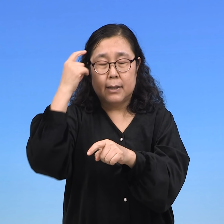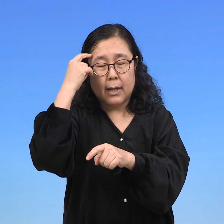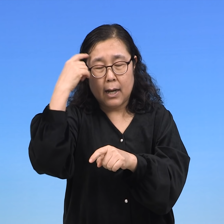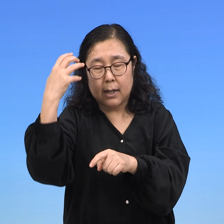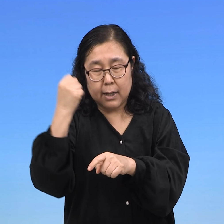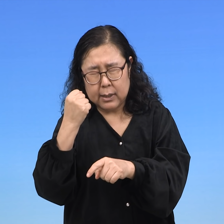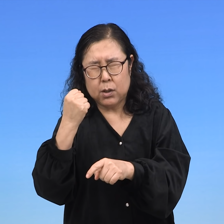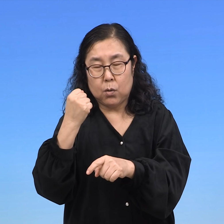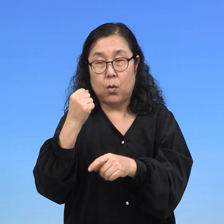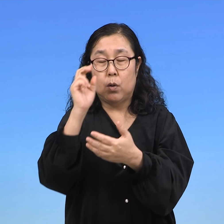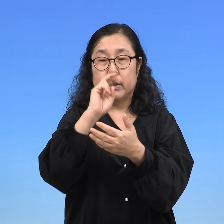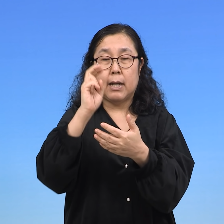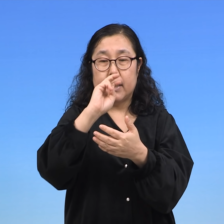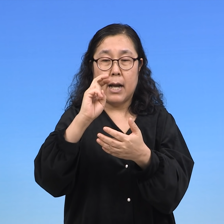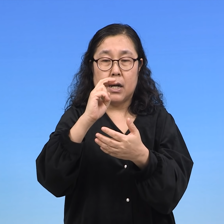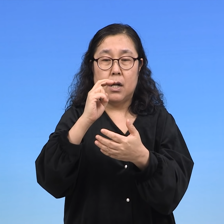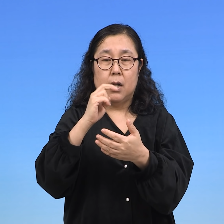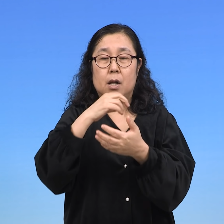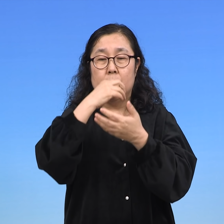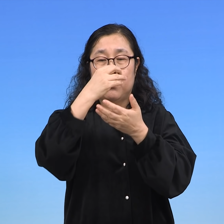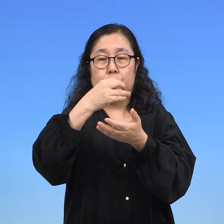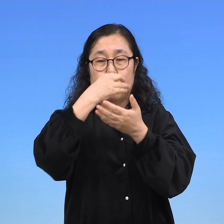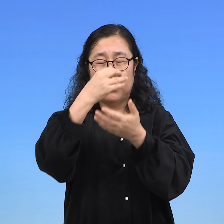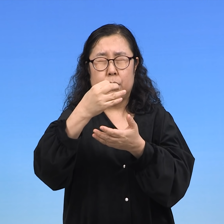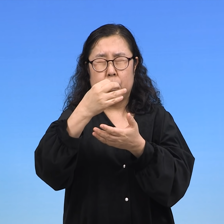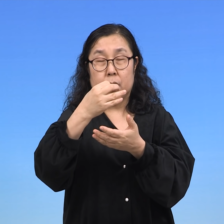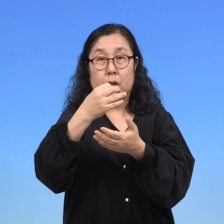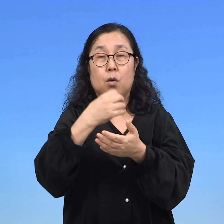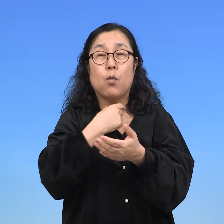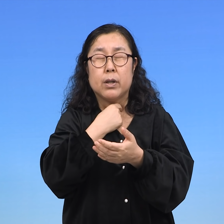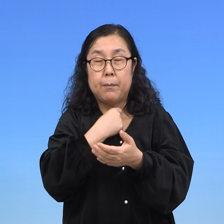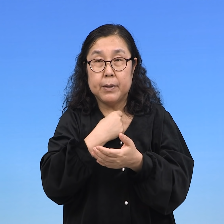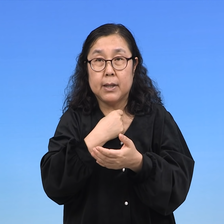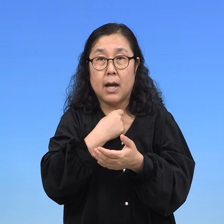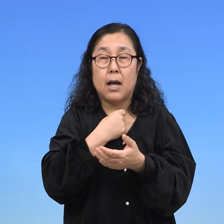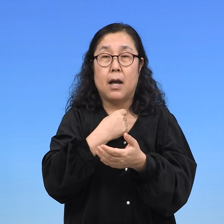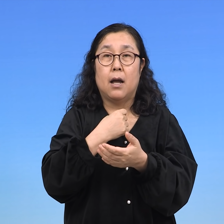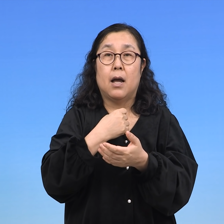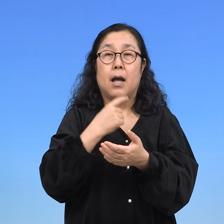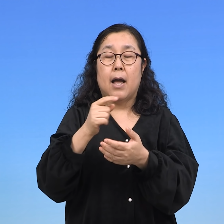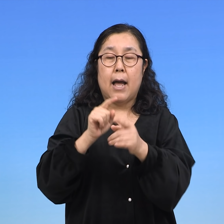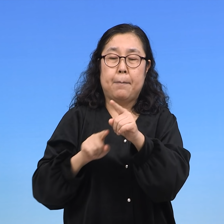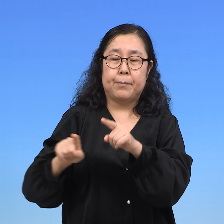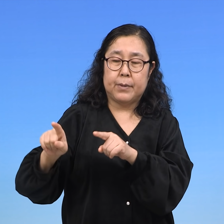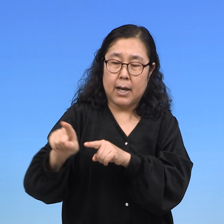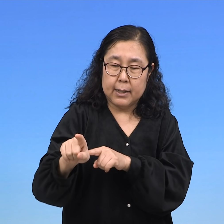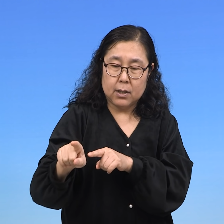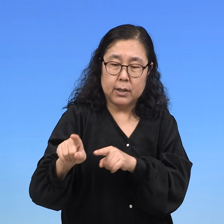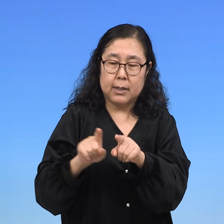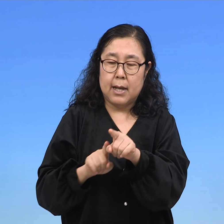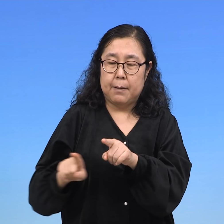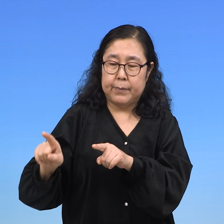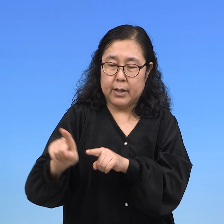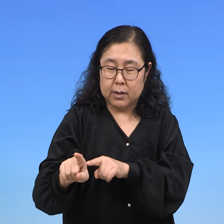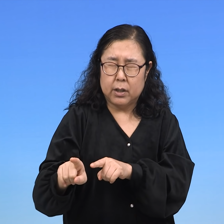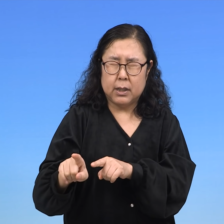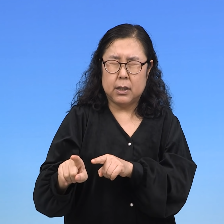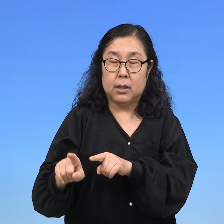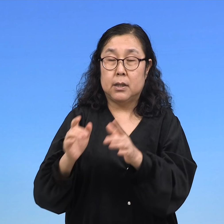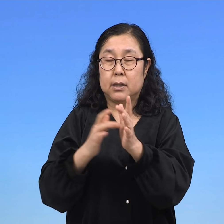앞서서 일하시는 그 예수 그리스도, 그 수많은 무리들 줄지어 주님 앞에 나가는데 그 안에 저희들도 함께